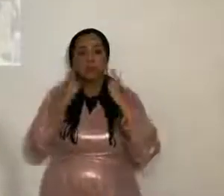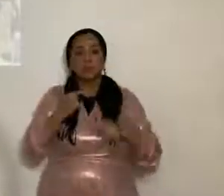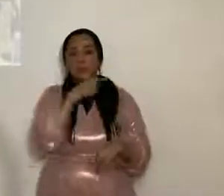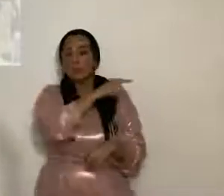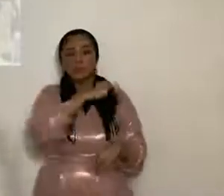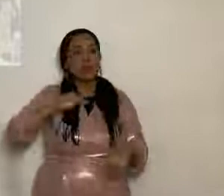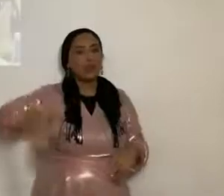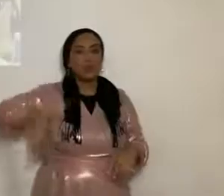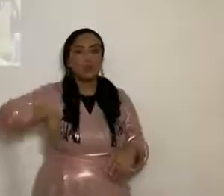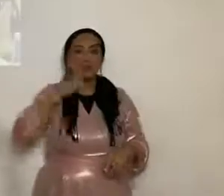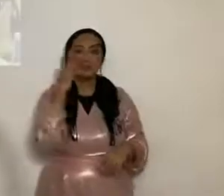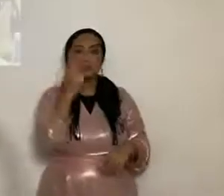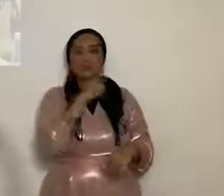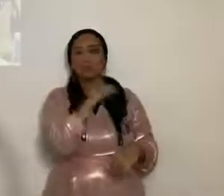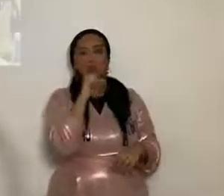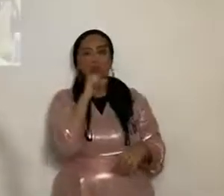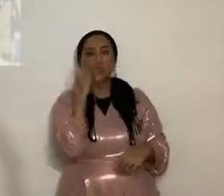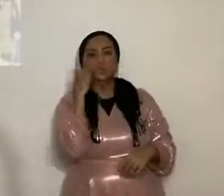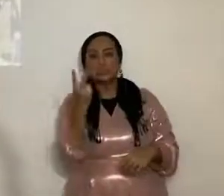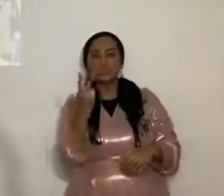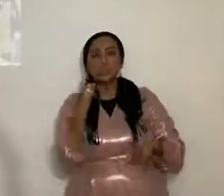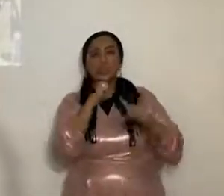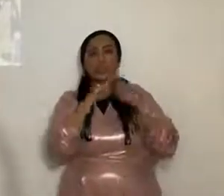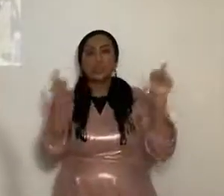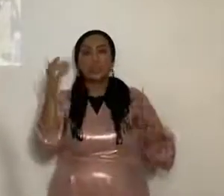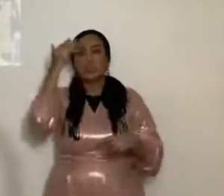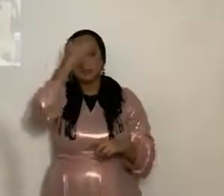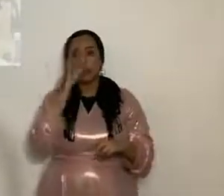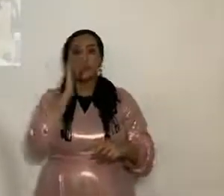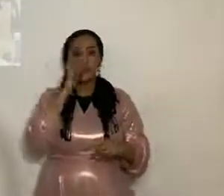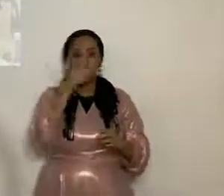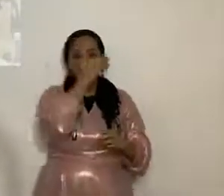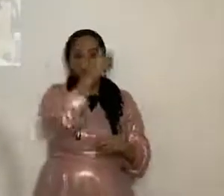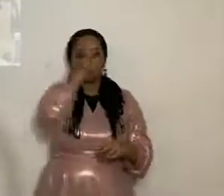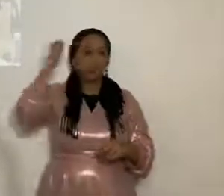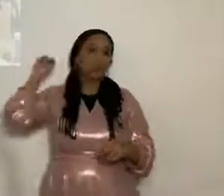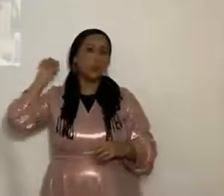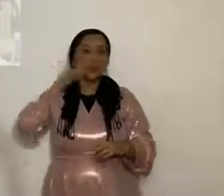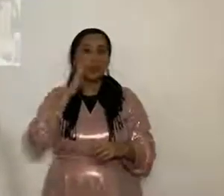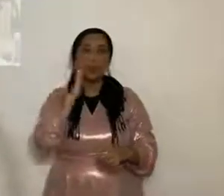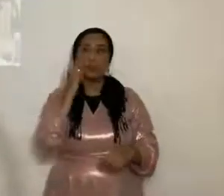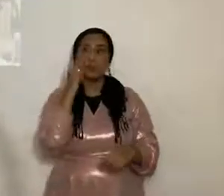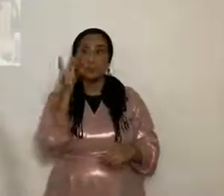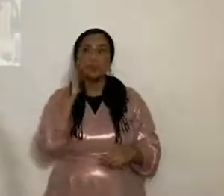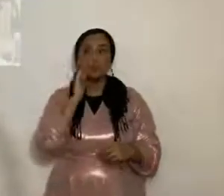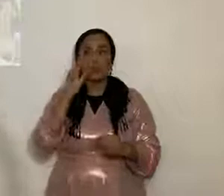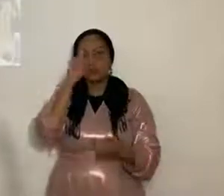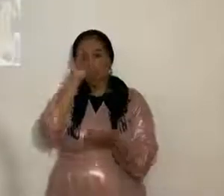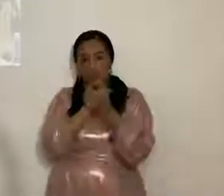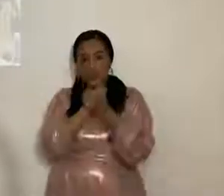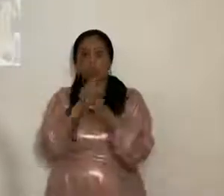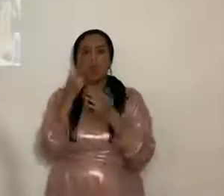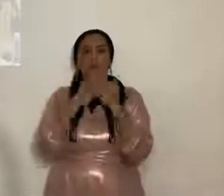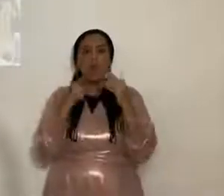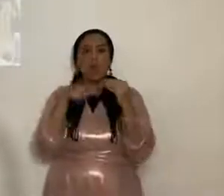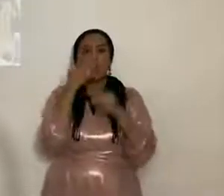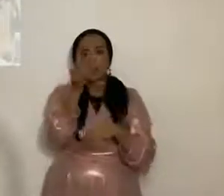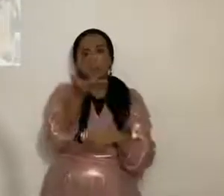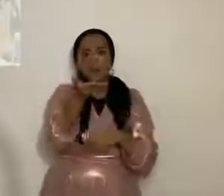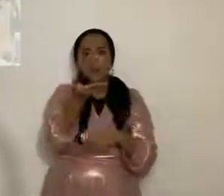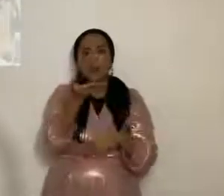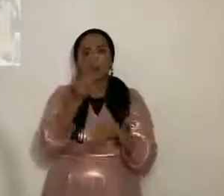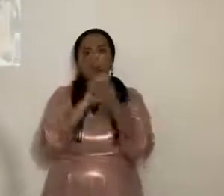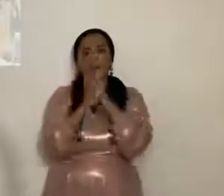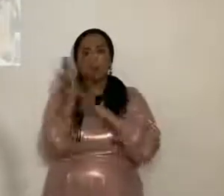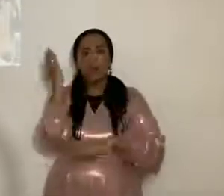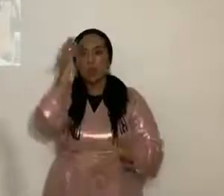han visto, no ven todavía, pero el velo les será quitado y verán y creerán. Pero tú te estás quedando